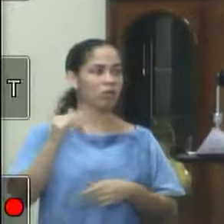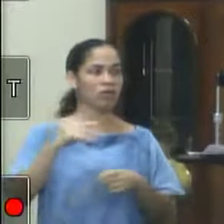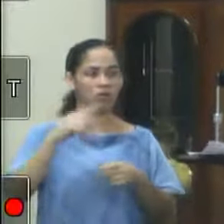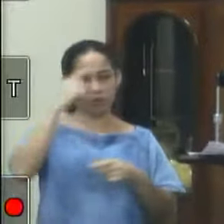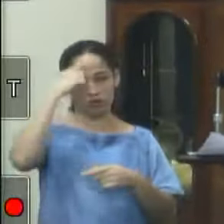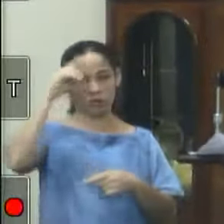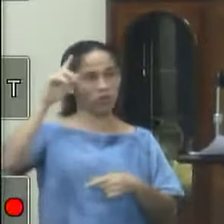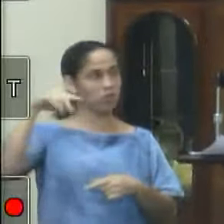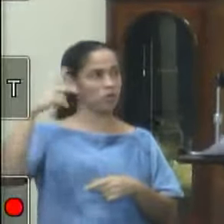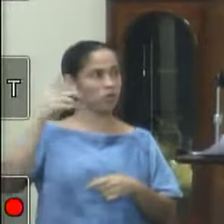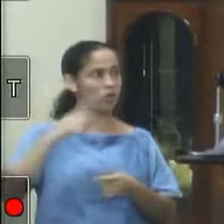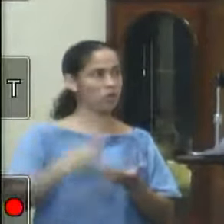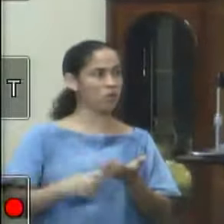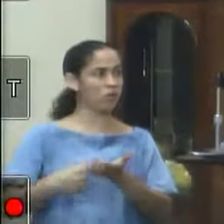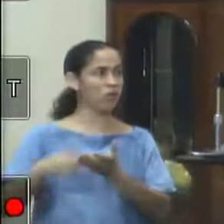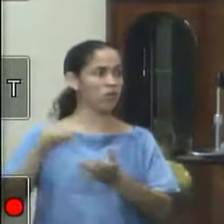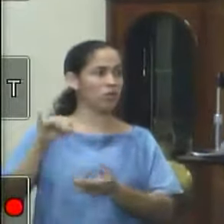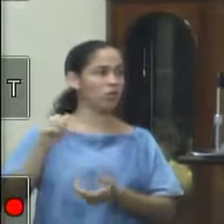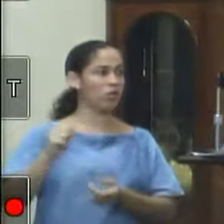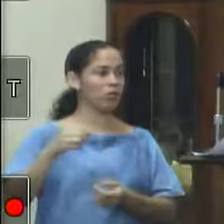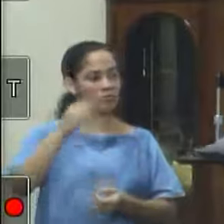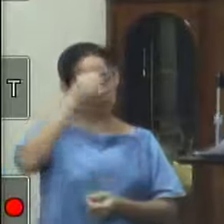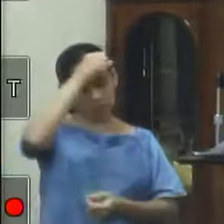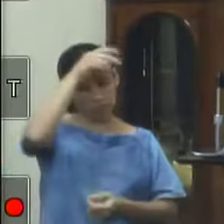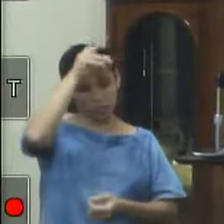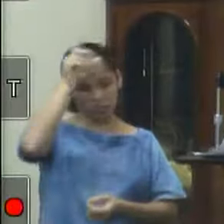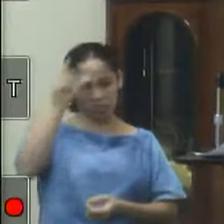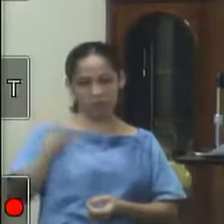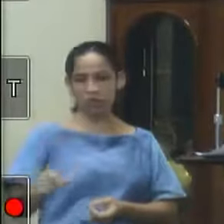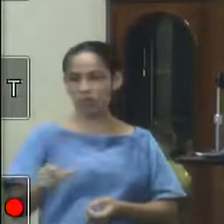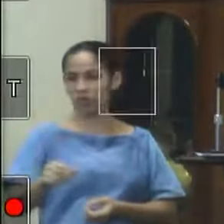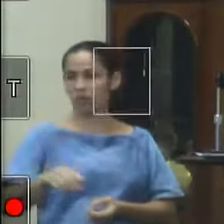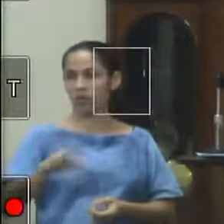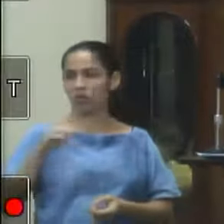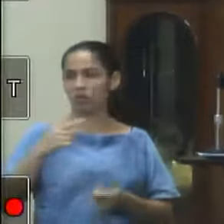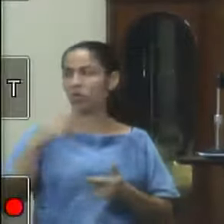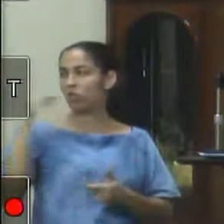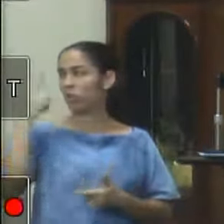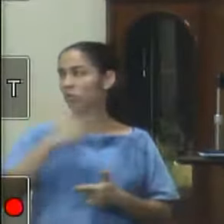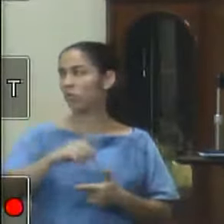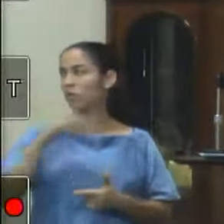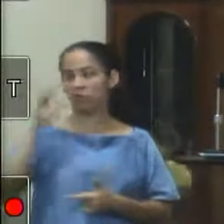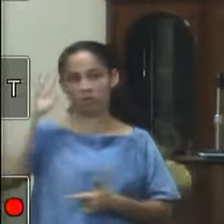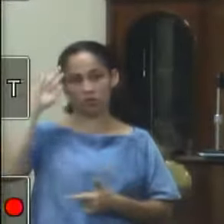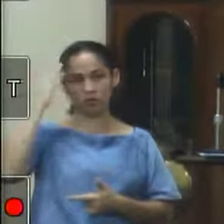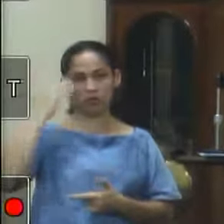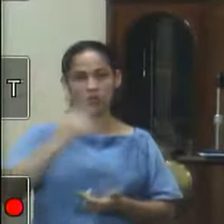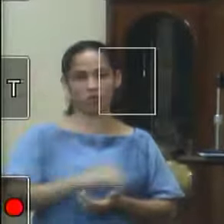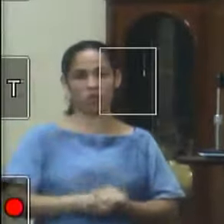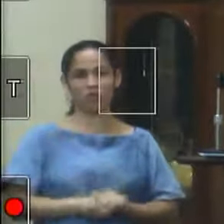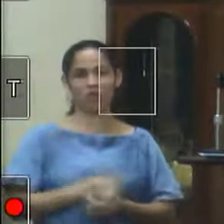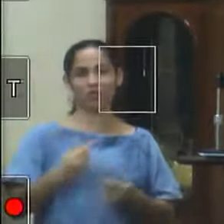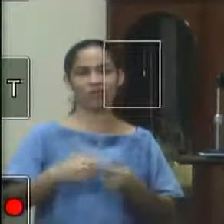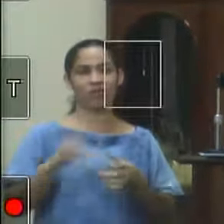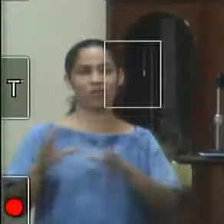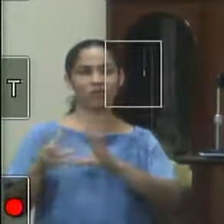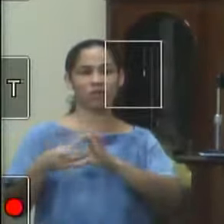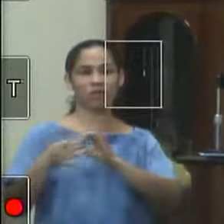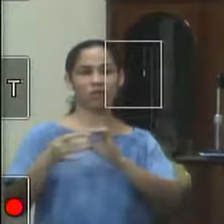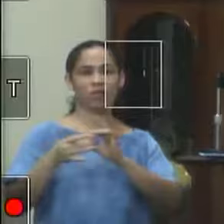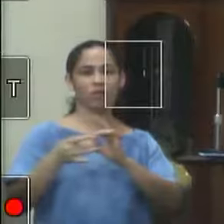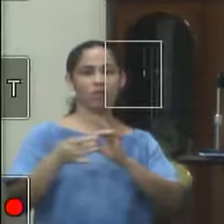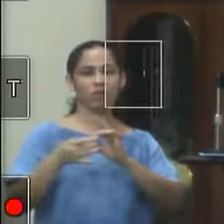vem eu vou marcar um dia para o prefeito lá para ver se a gente consegue resolver aquele problema. Quem sabe, com a parceria do prefeito, a